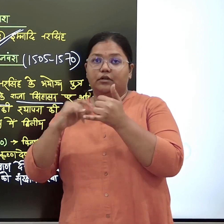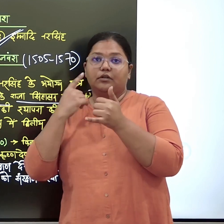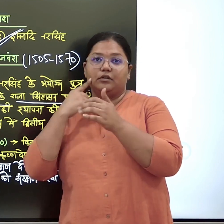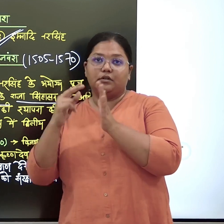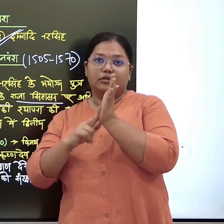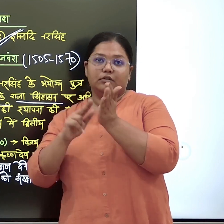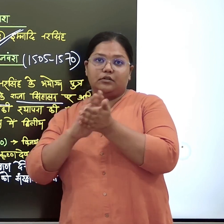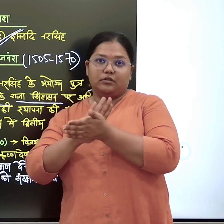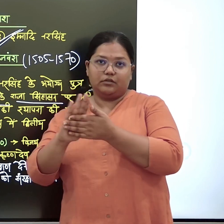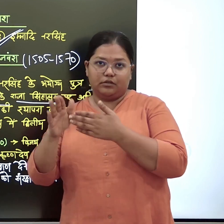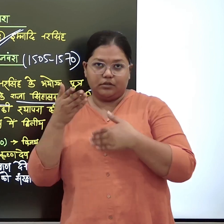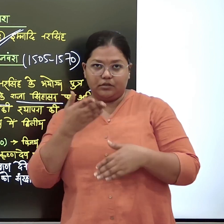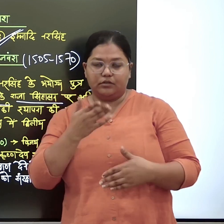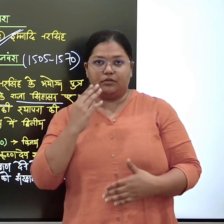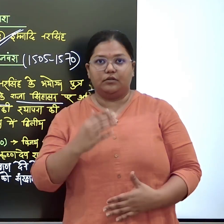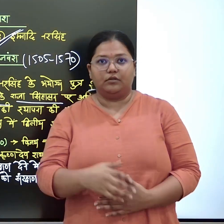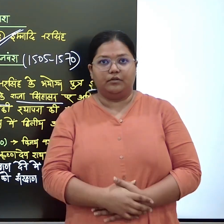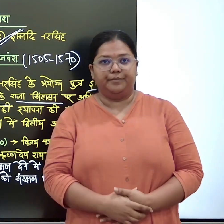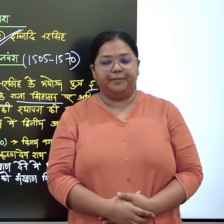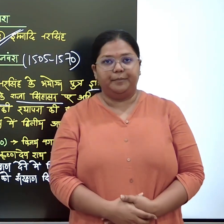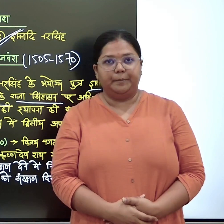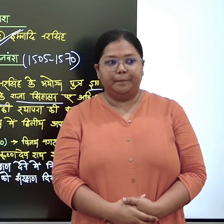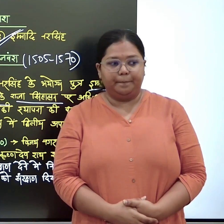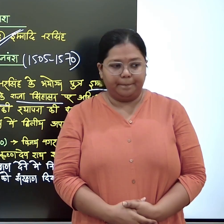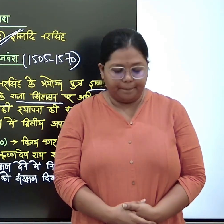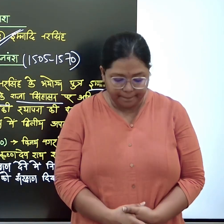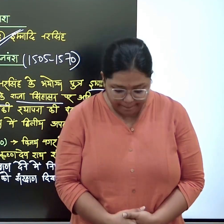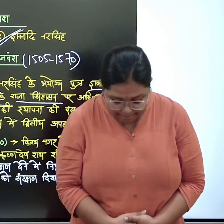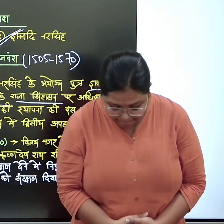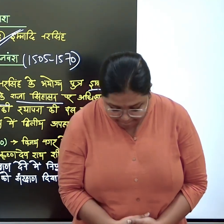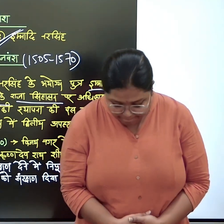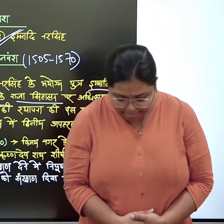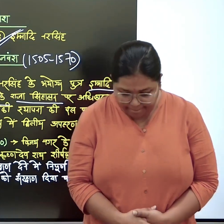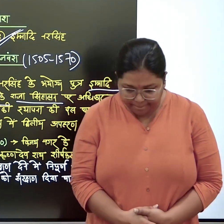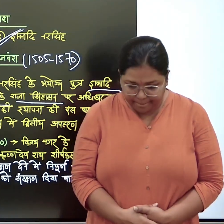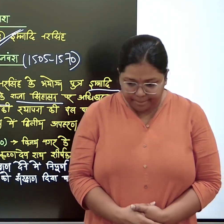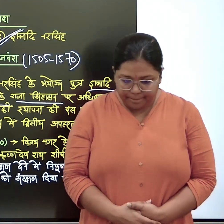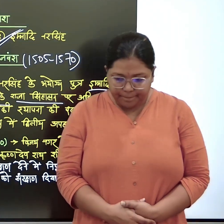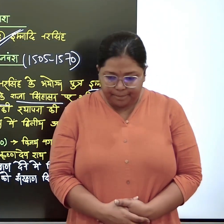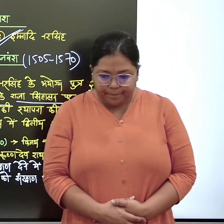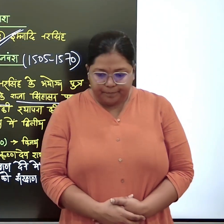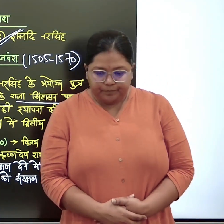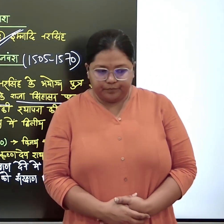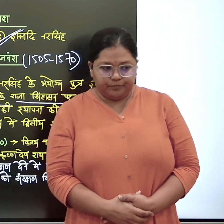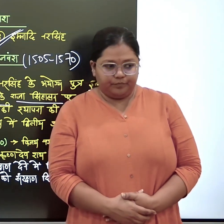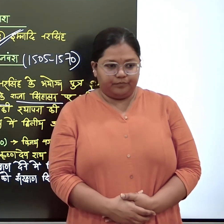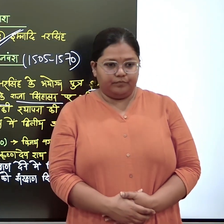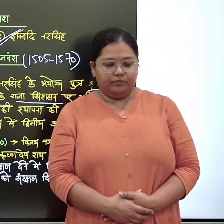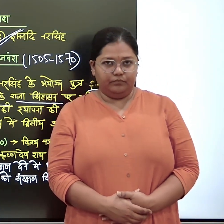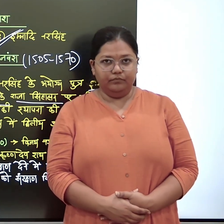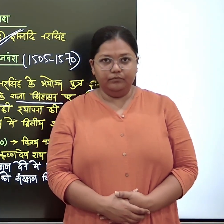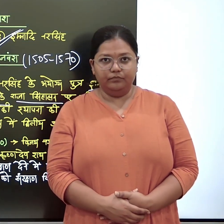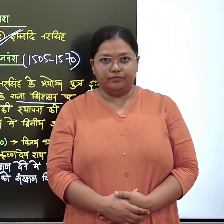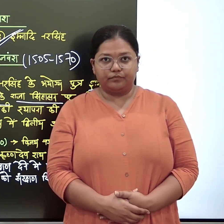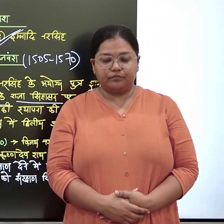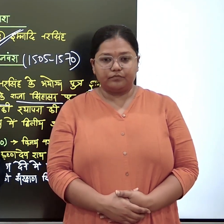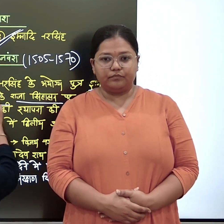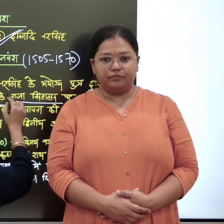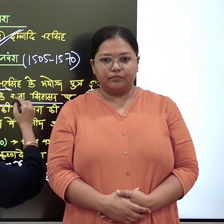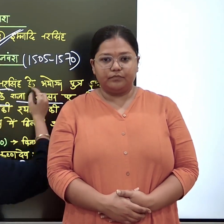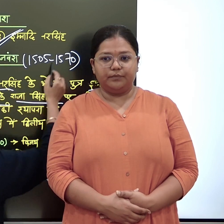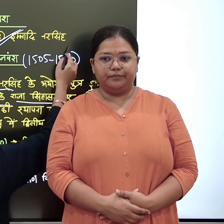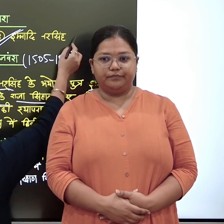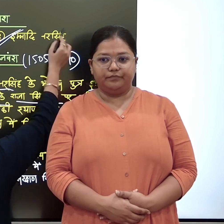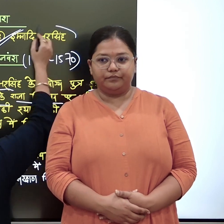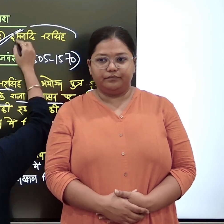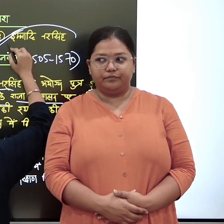संस्थापक आएगा उसका नाम क्या है, वीर नरसिंह। तो वीर नरसिंह क्या किया कि सुलूव नरसिंह के अयोग्य